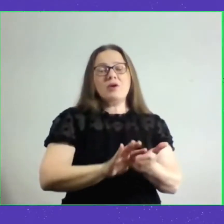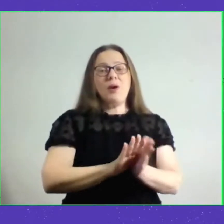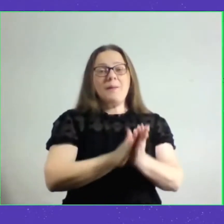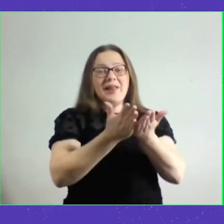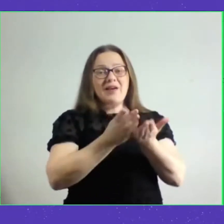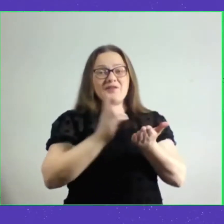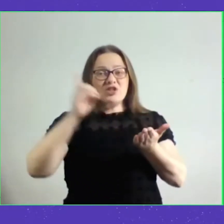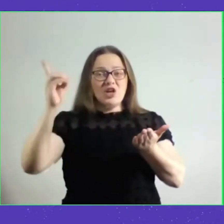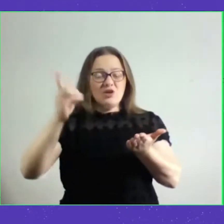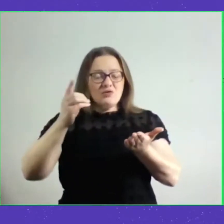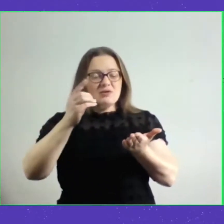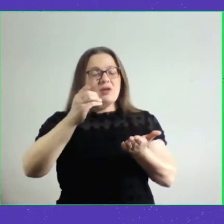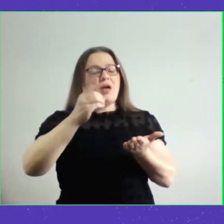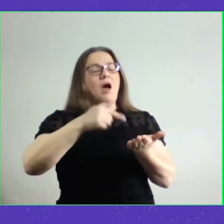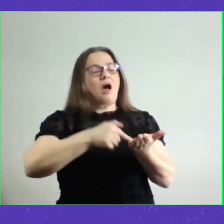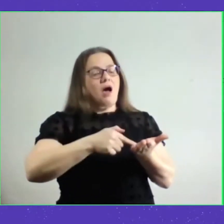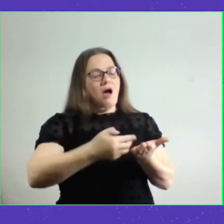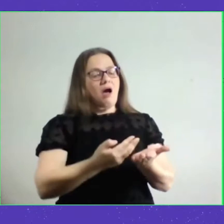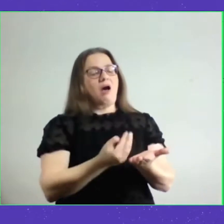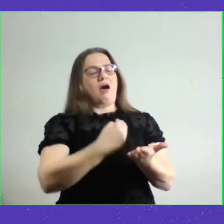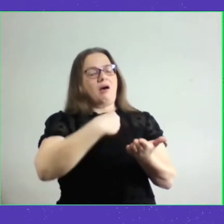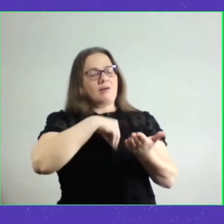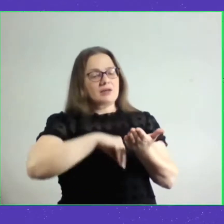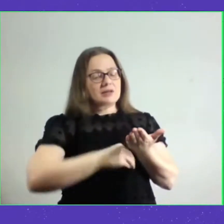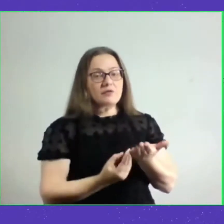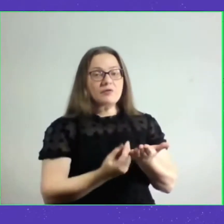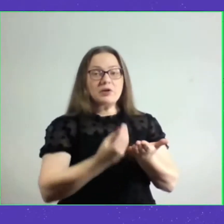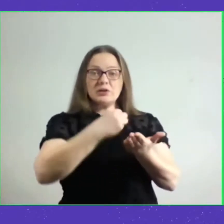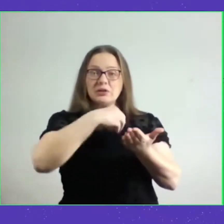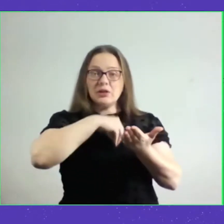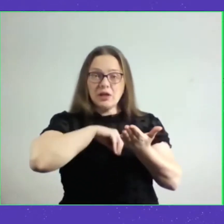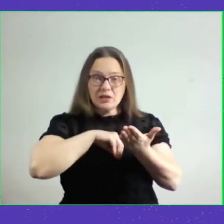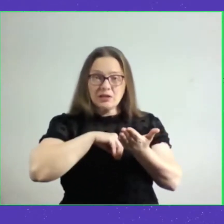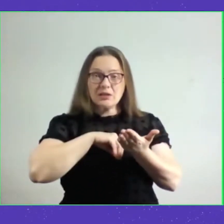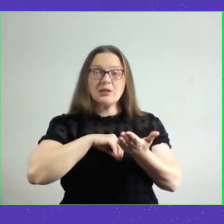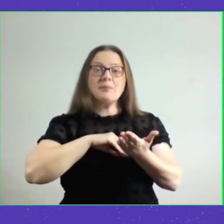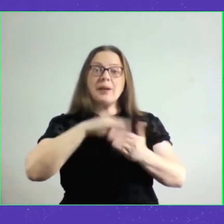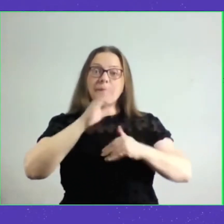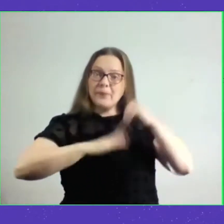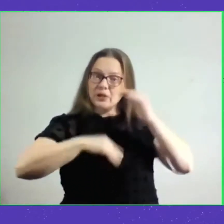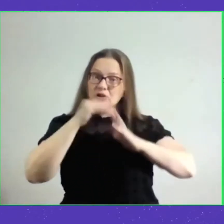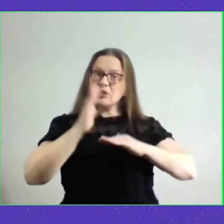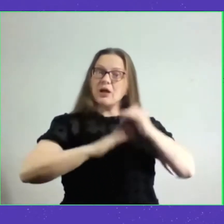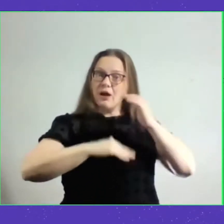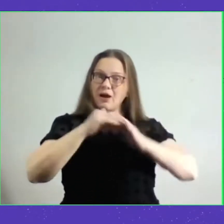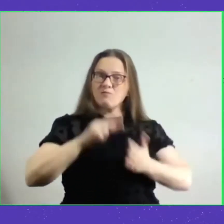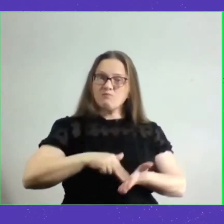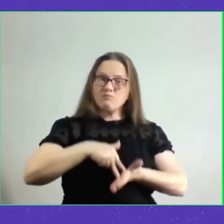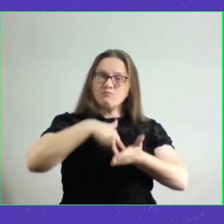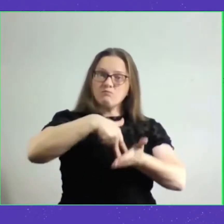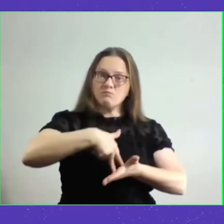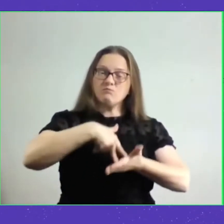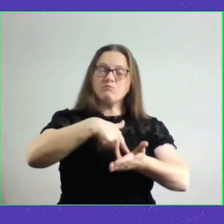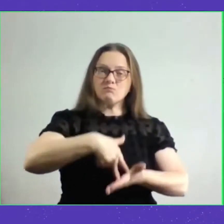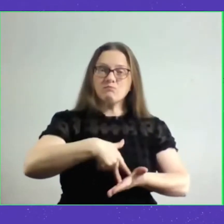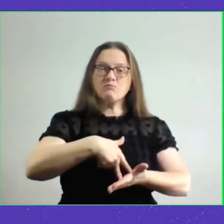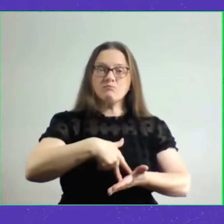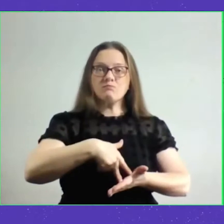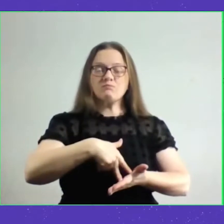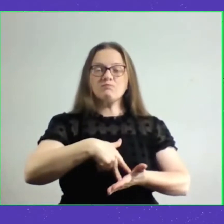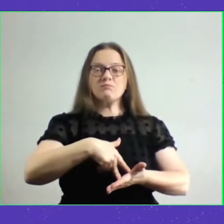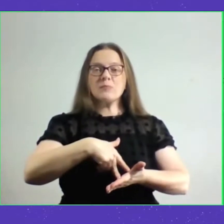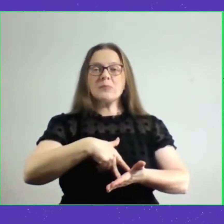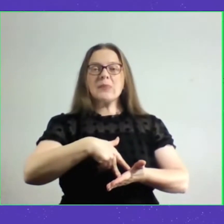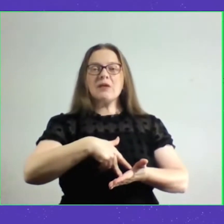sendo sedimentada em mim, ela vai sendo consolidada, ela vai sendo forjada, trabalhada em